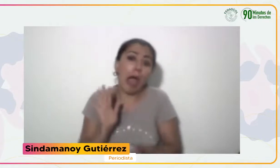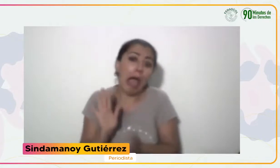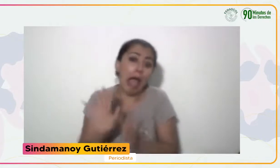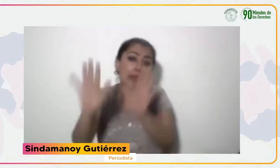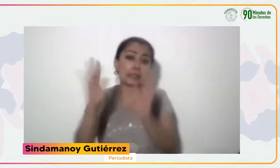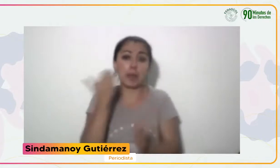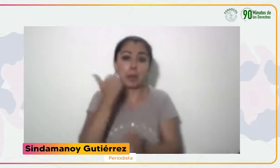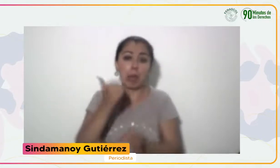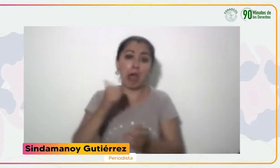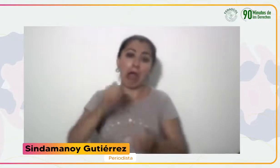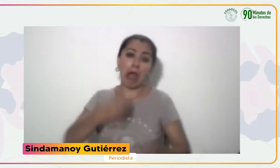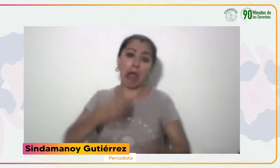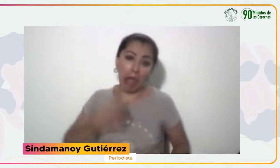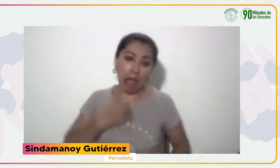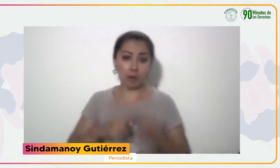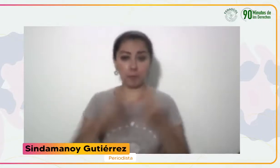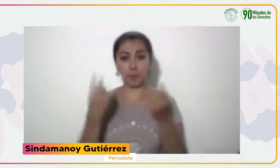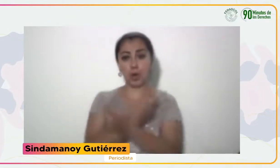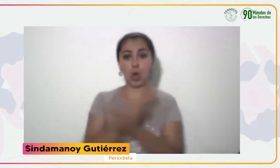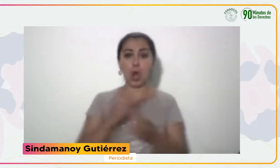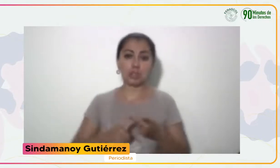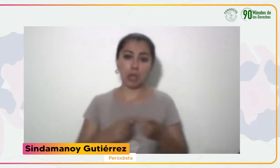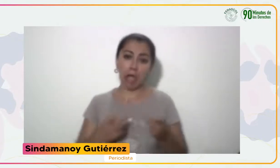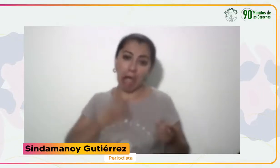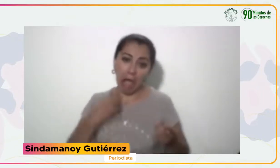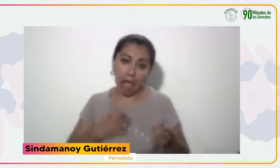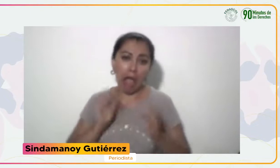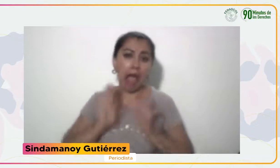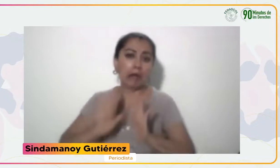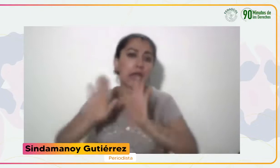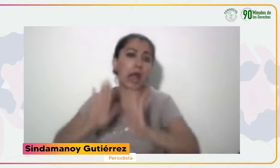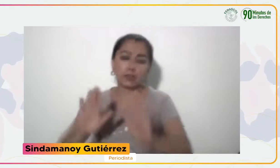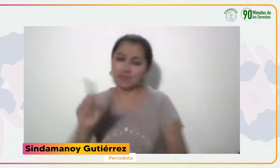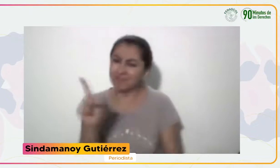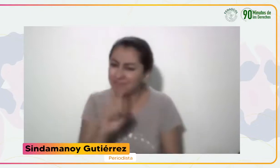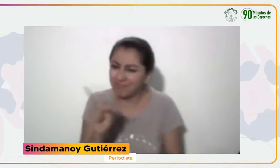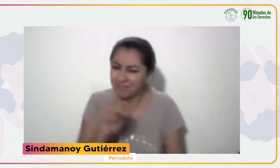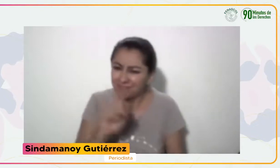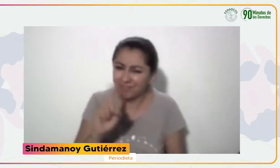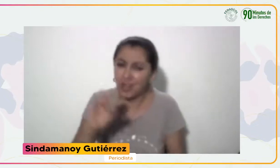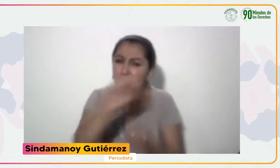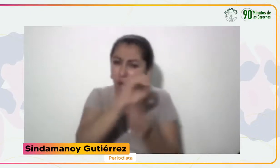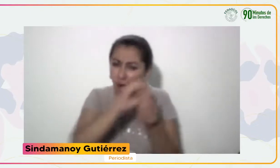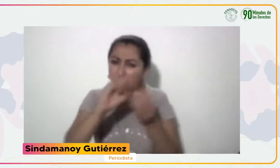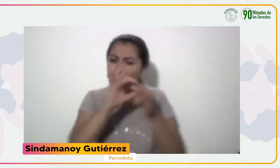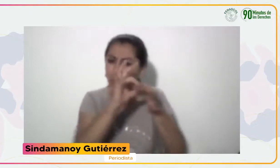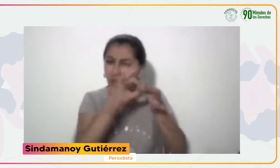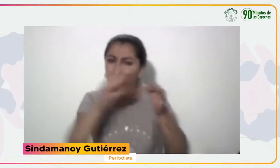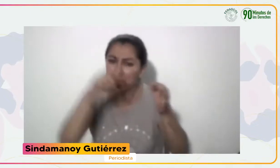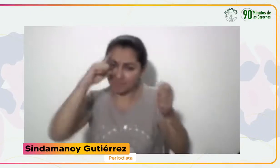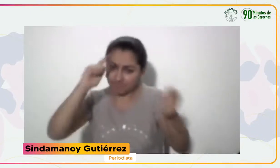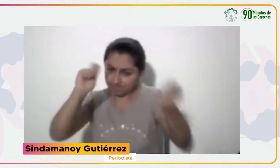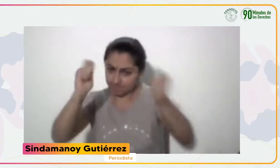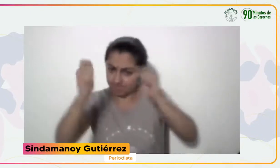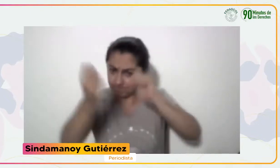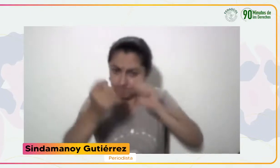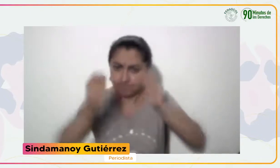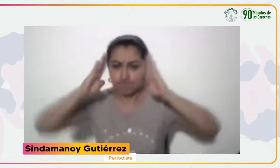las mujeres. Y no decir es que así son las mujeres, se quedan en la queja, que las violentan y demás. No, también